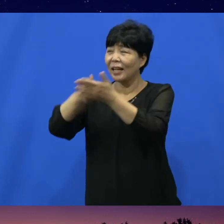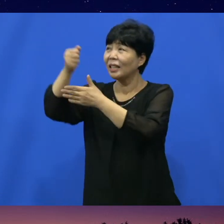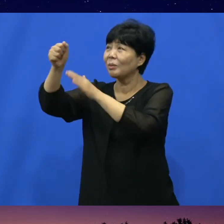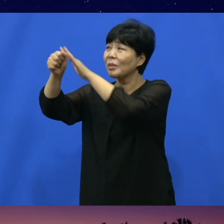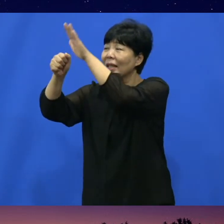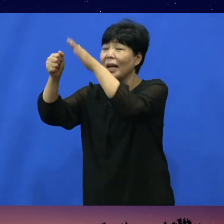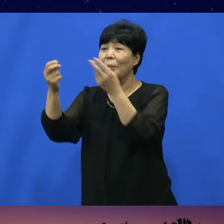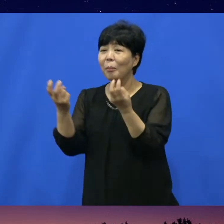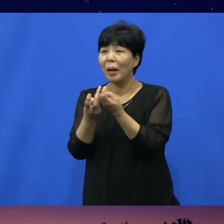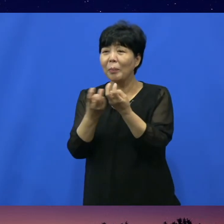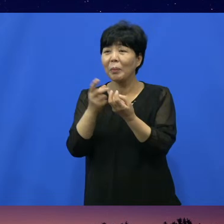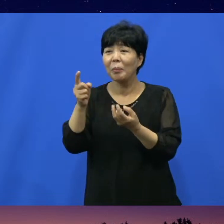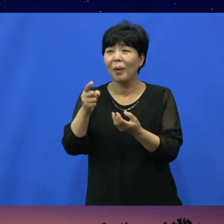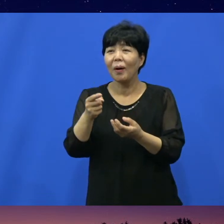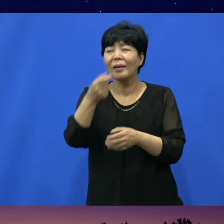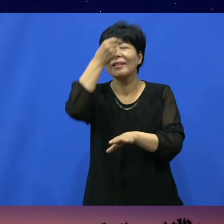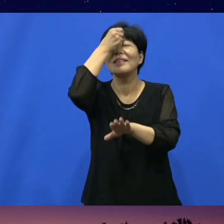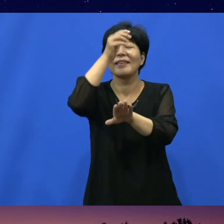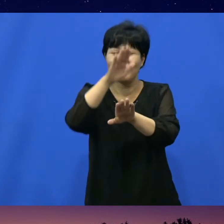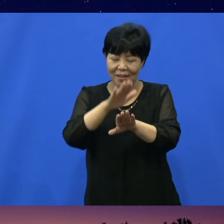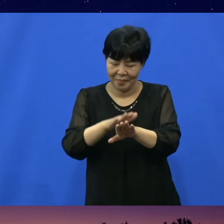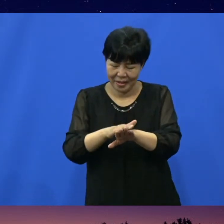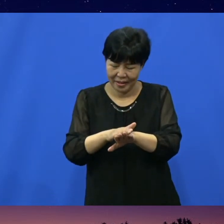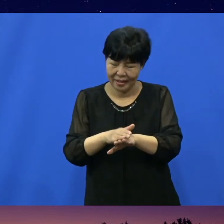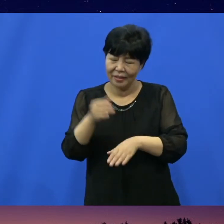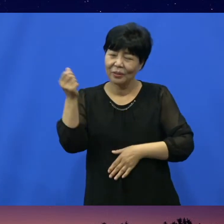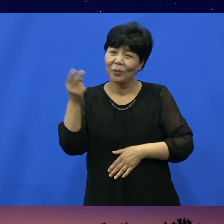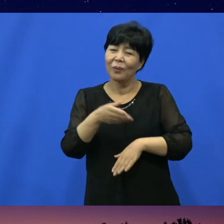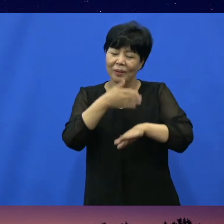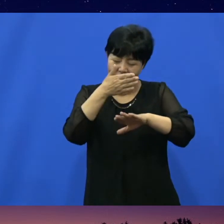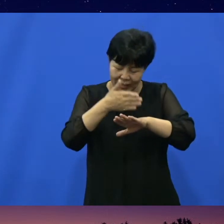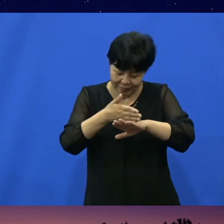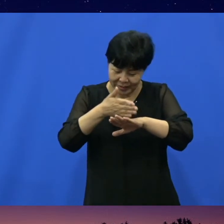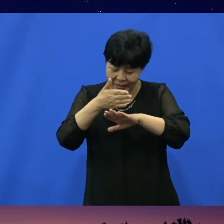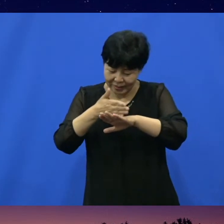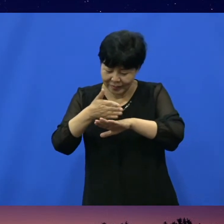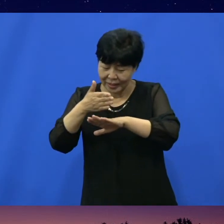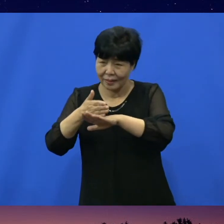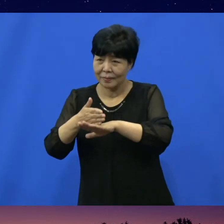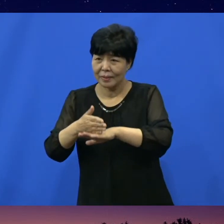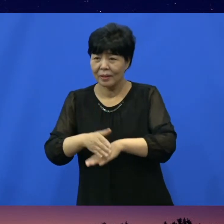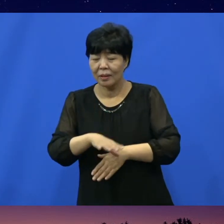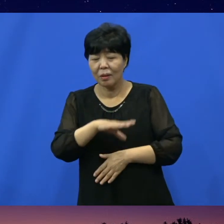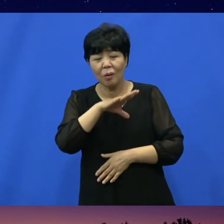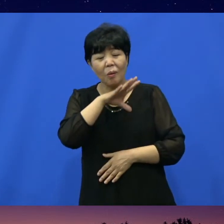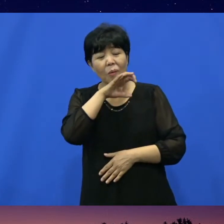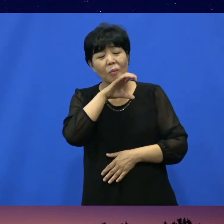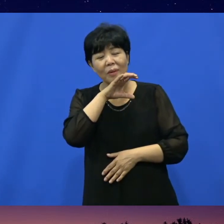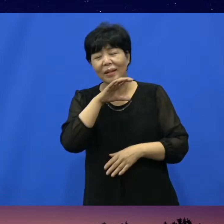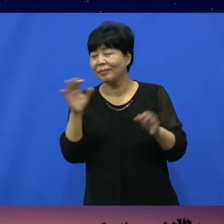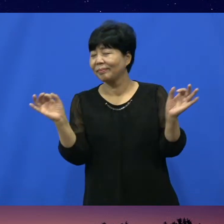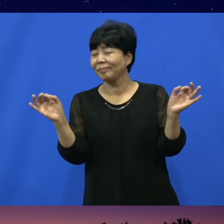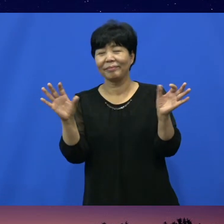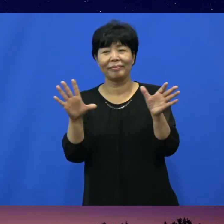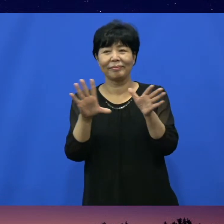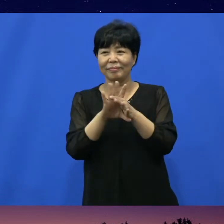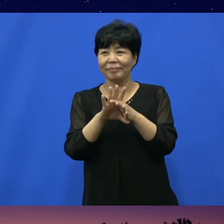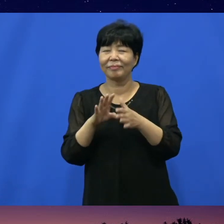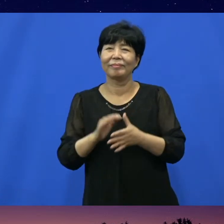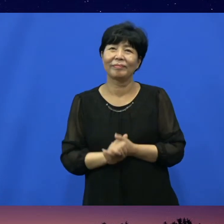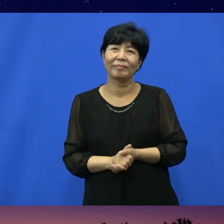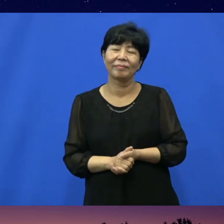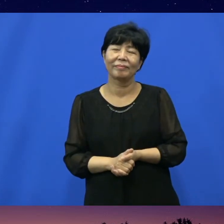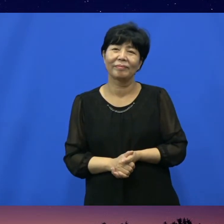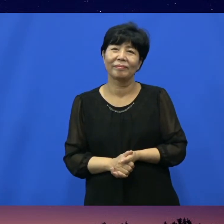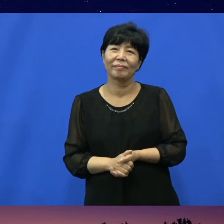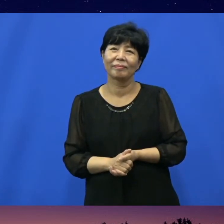감사고. 그 사랑을 받은 사람은 원망이 없어요. 사랑을 받은 만큼 나에게 무슨 감정이 있죠?